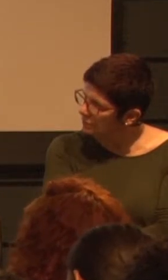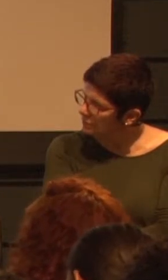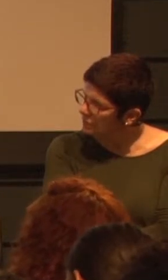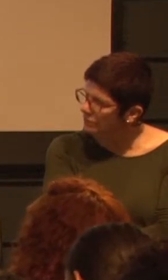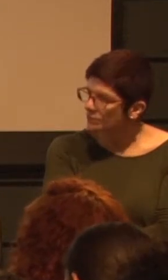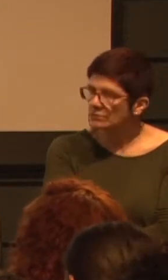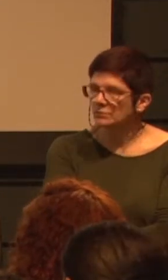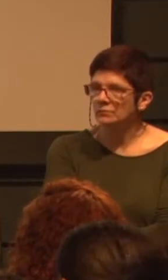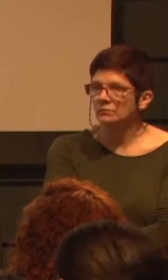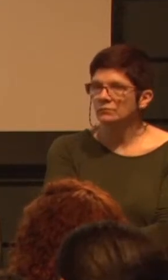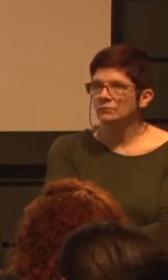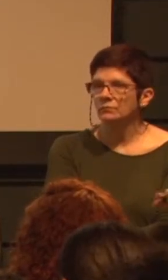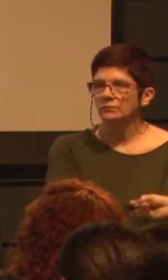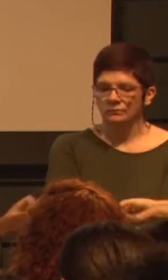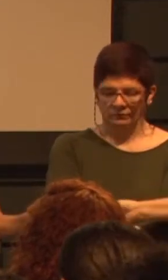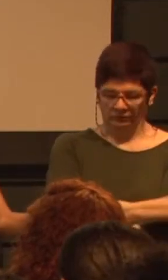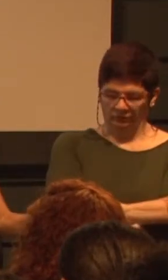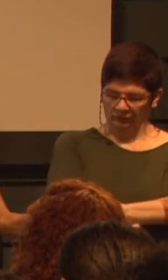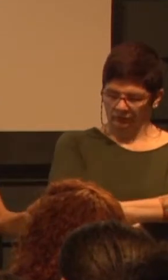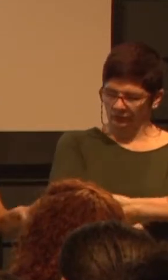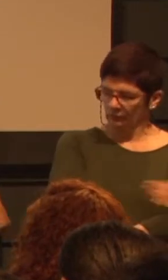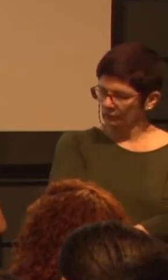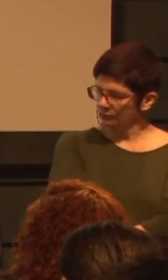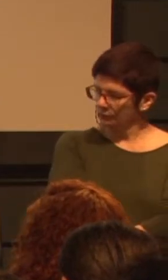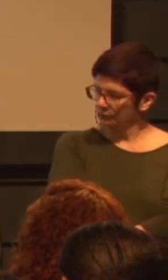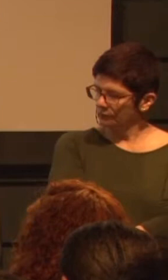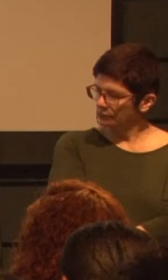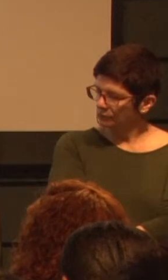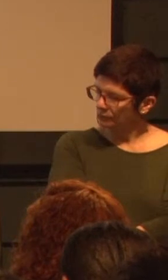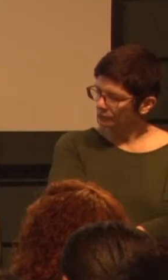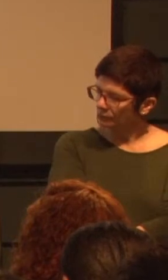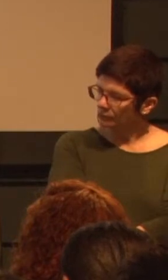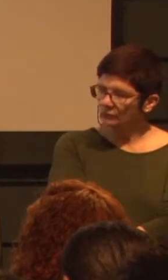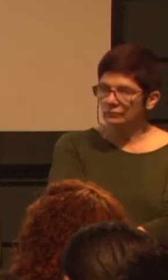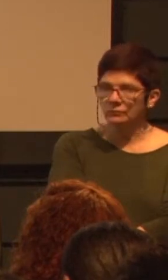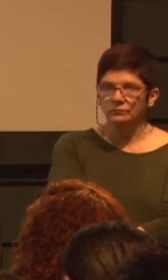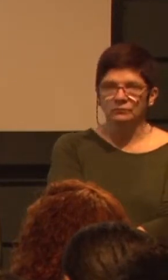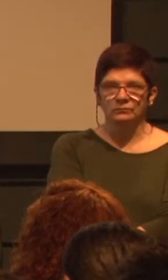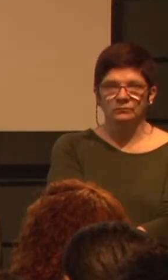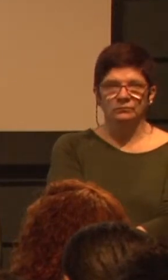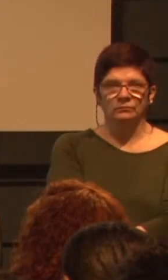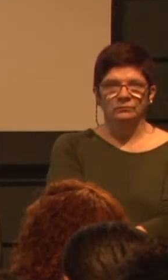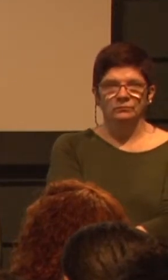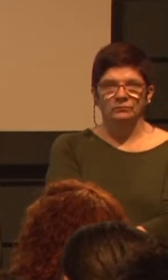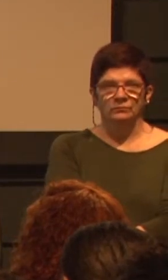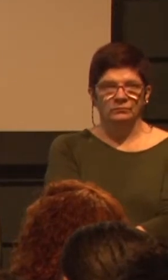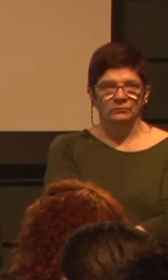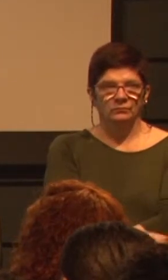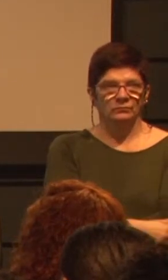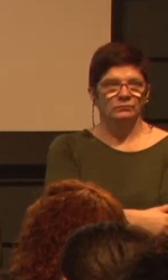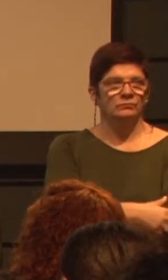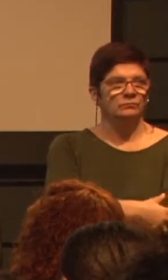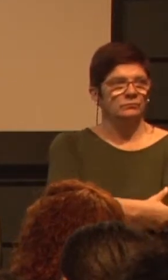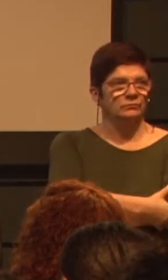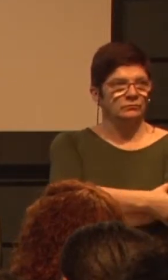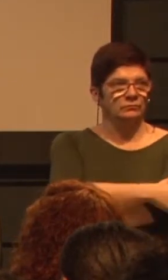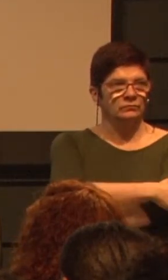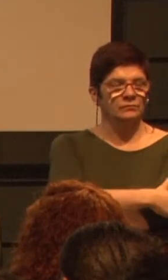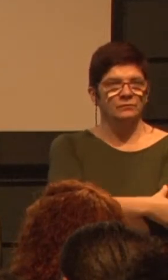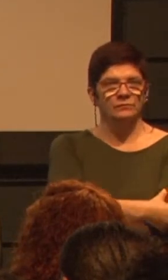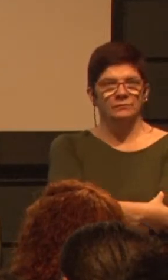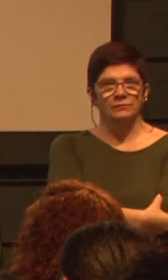Já vou terminar. E a nossa pesquisa, ela diz muito respeito também à nossa ancestralidade.